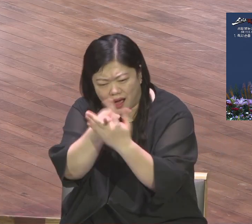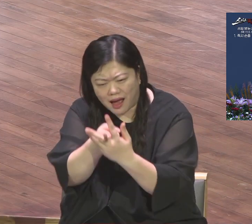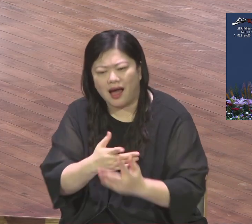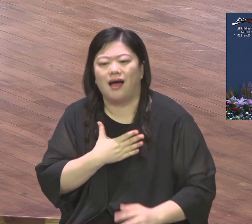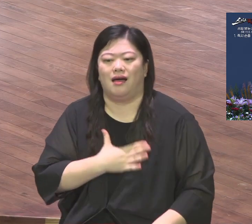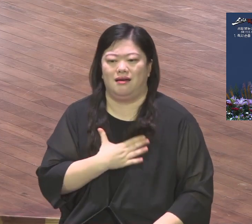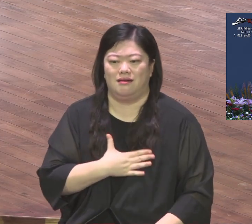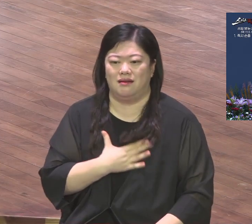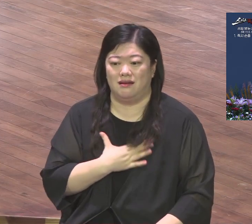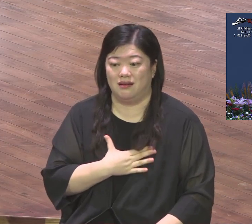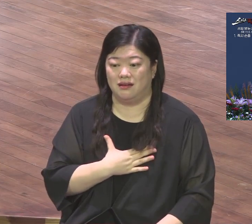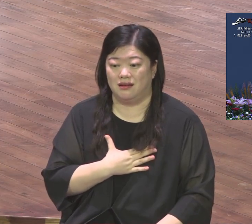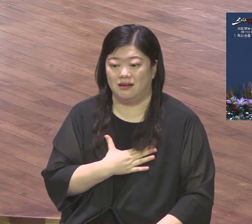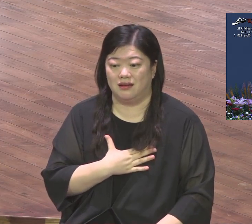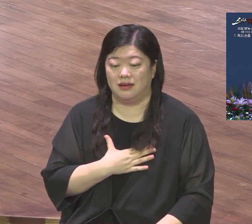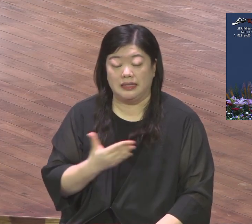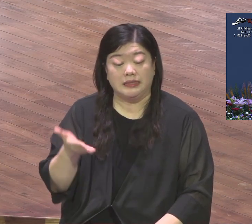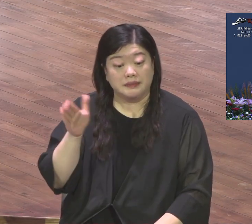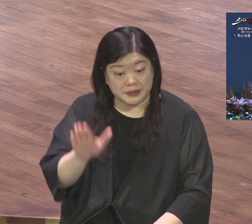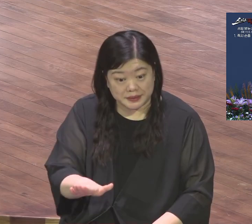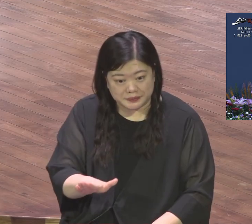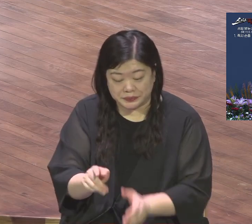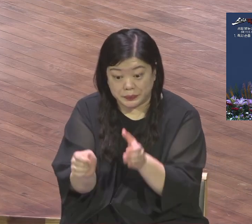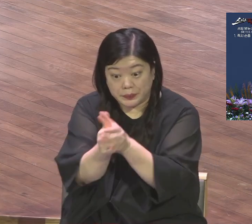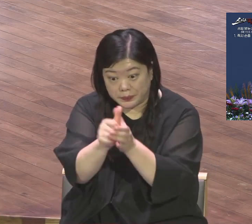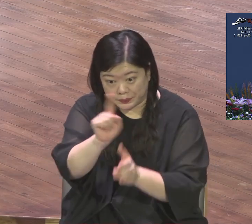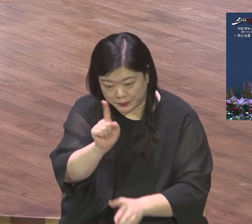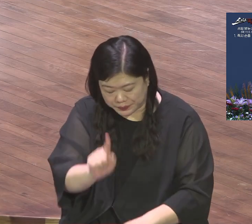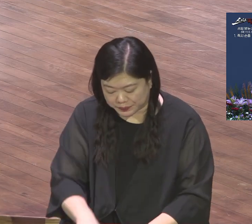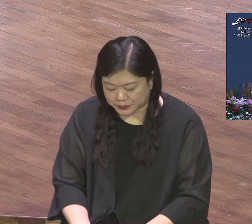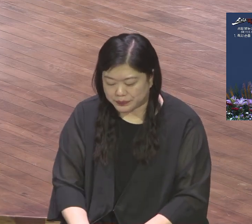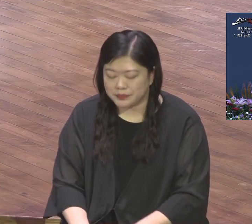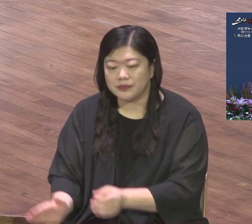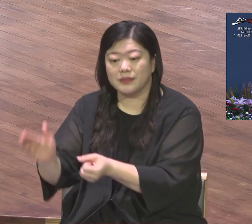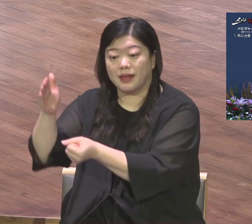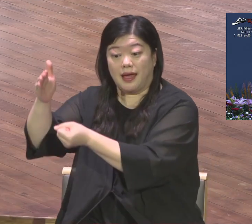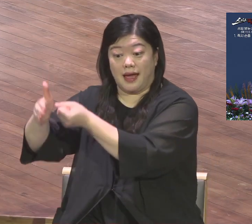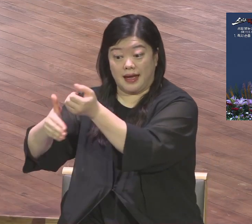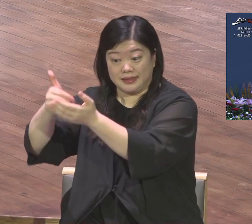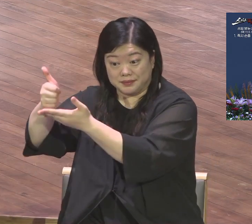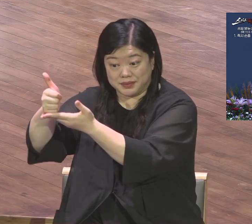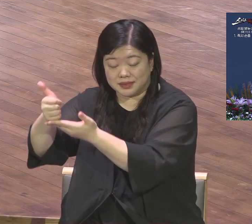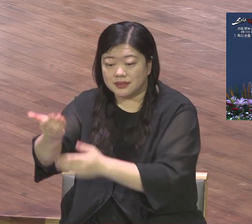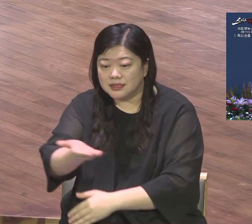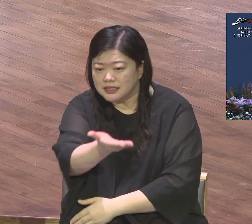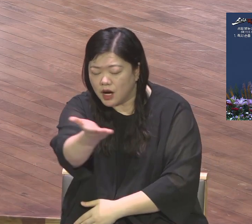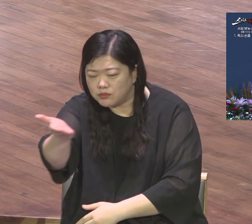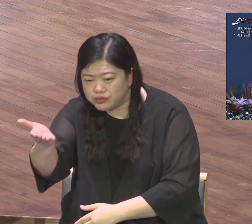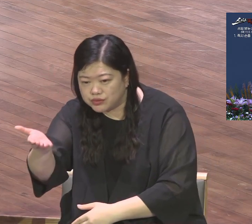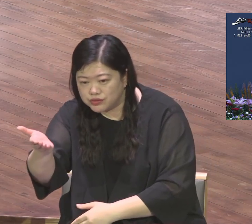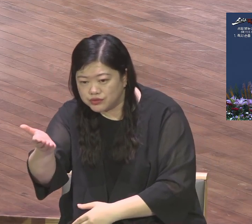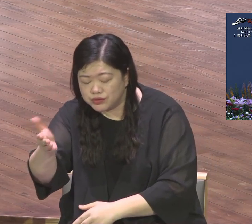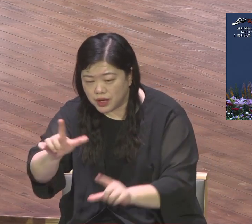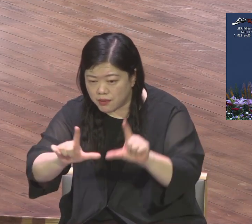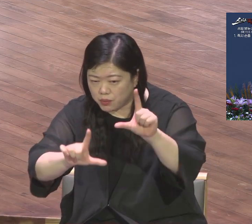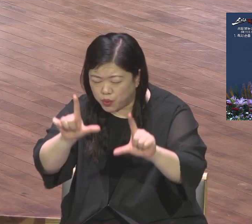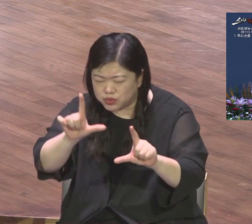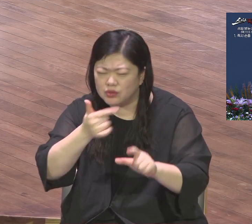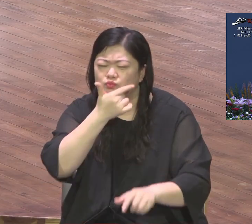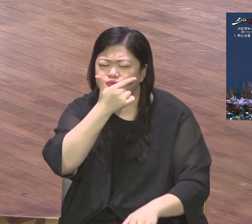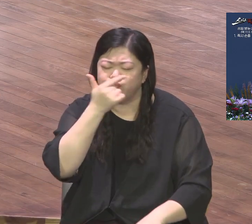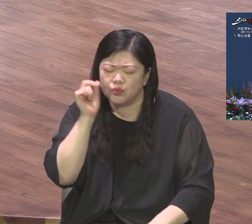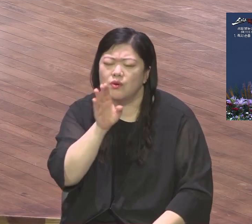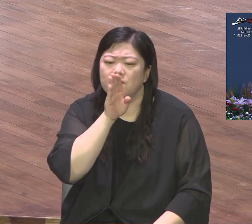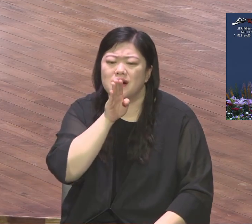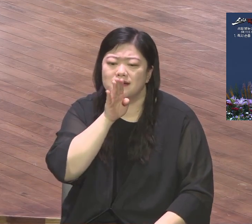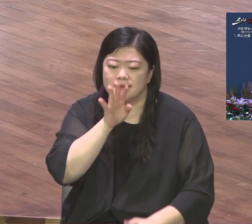그런데 독특한 것은요, 하나님께서 우리를 그 상태로 서는 것이 아니에요.